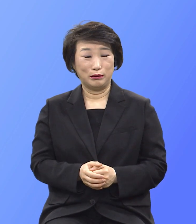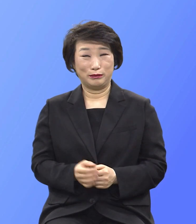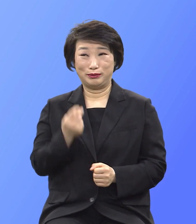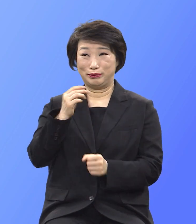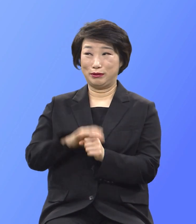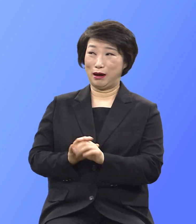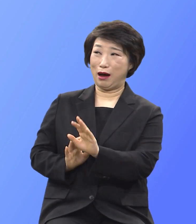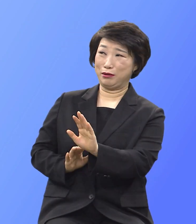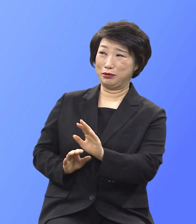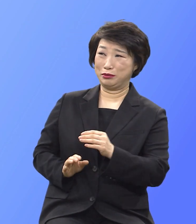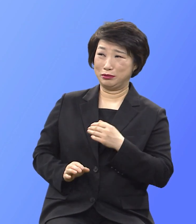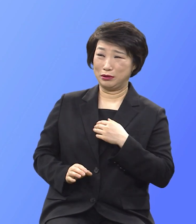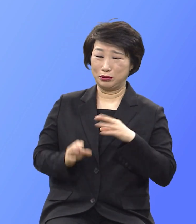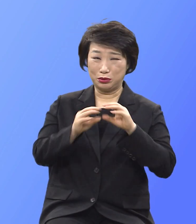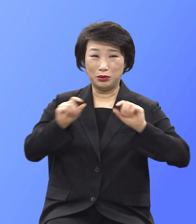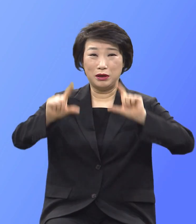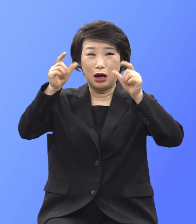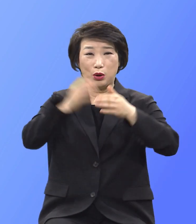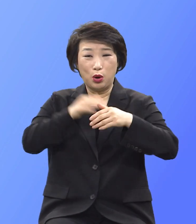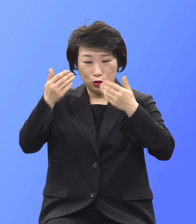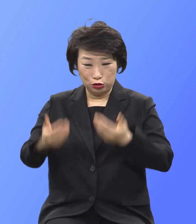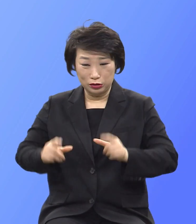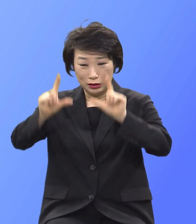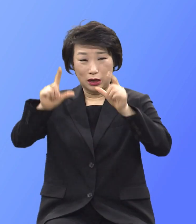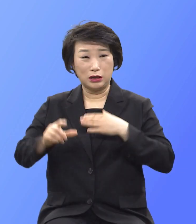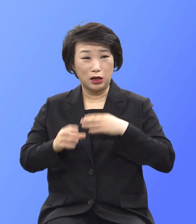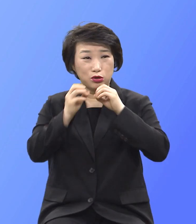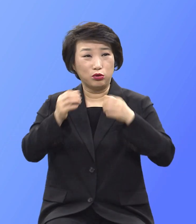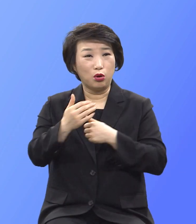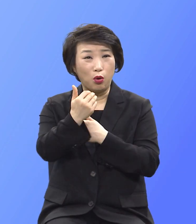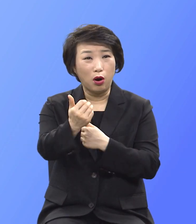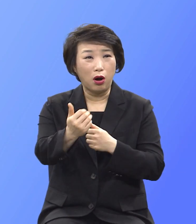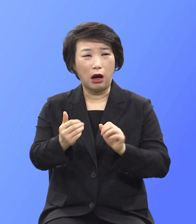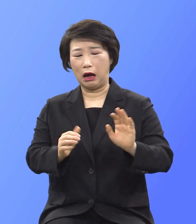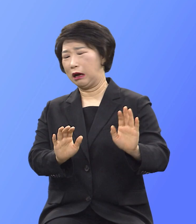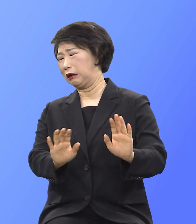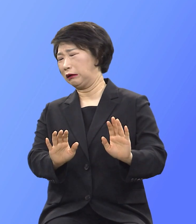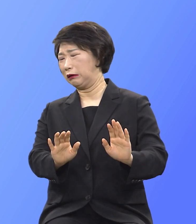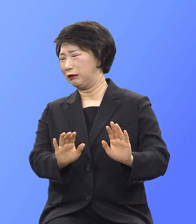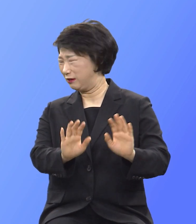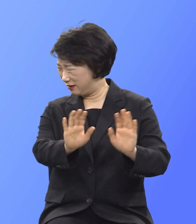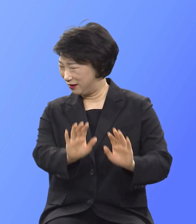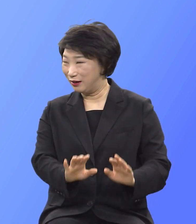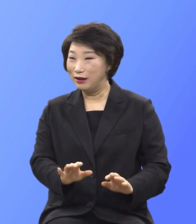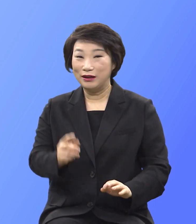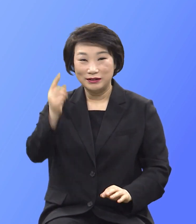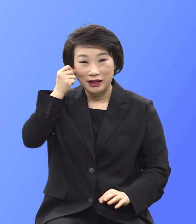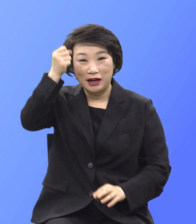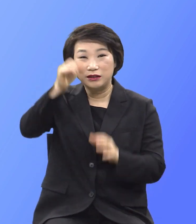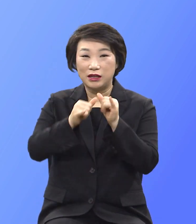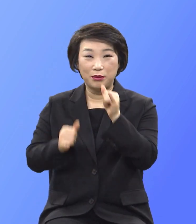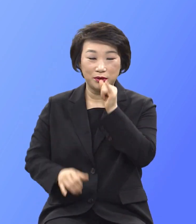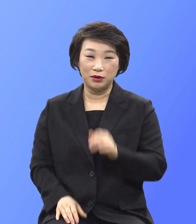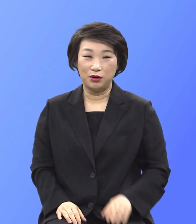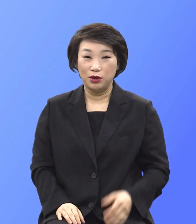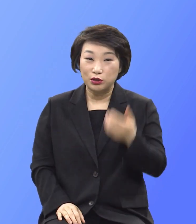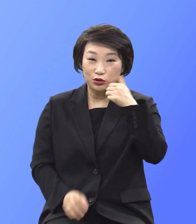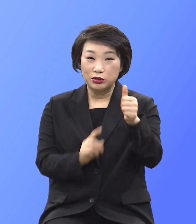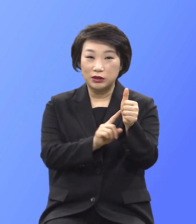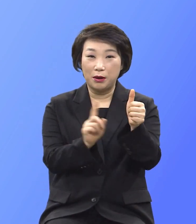소리지. 무슨 토요일 날 나보고 전도하라고 그래? 아주 생뚱맞은 사람 소리지. 어떤